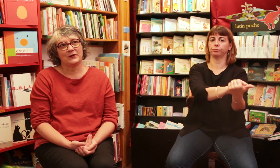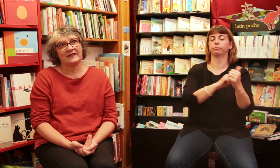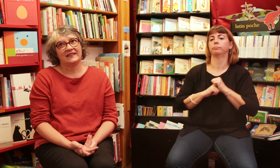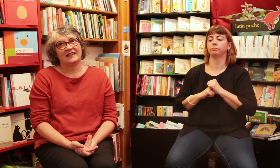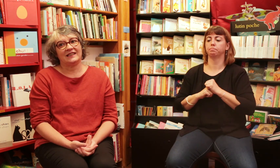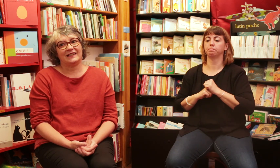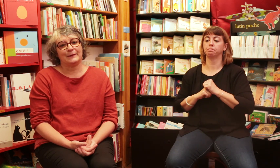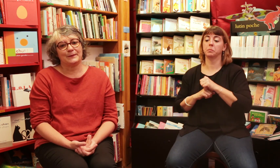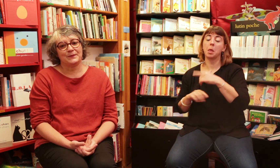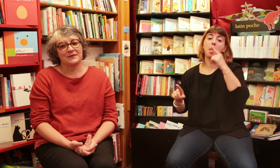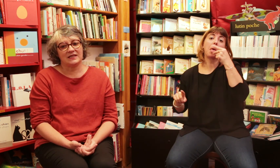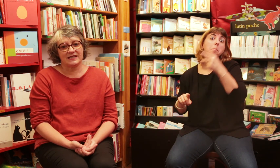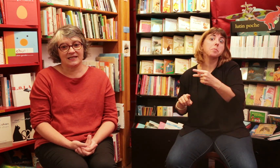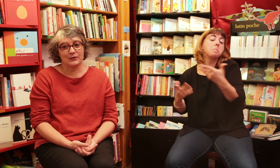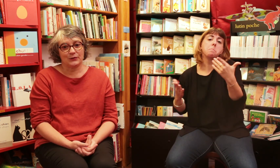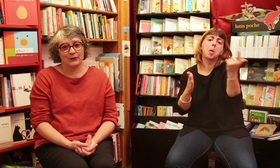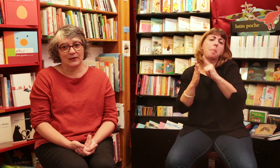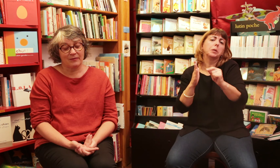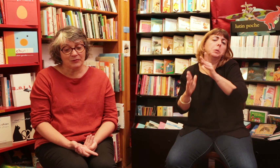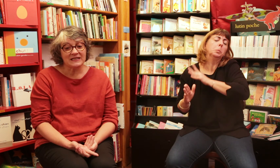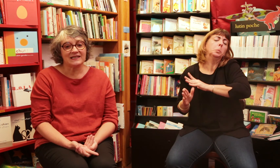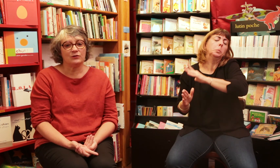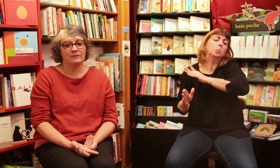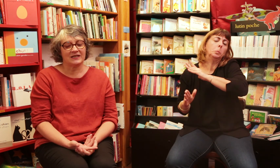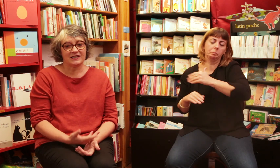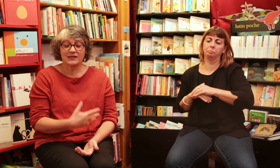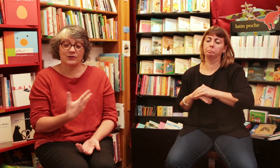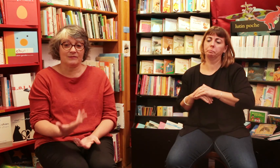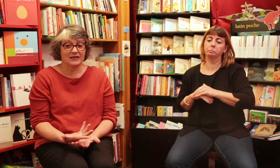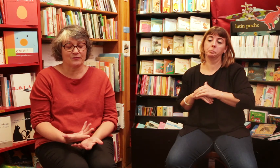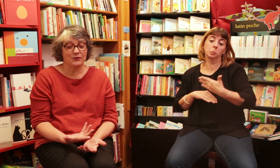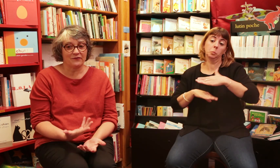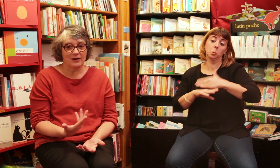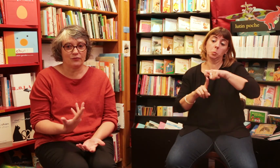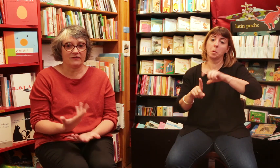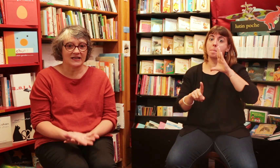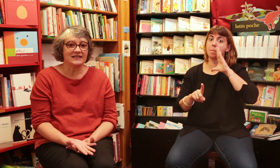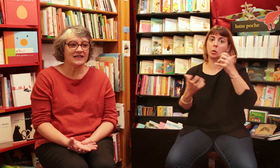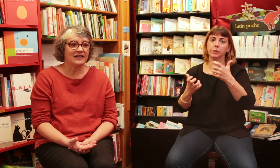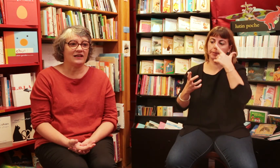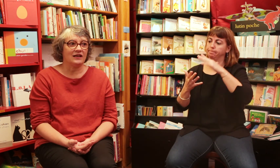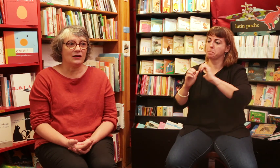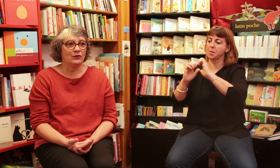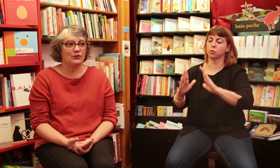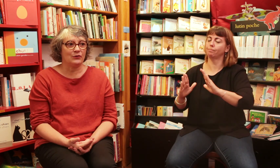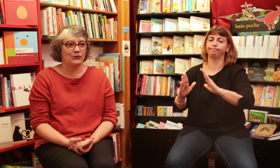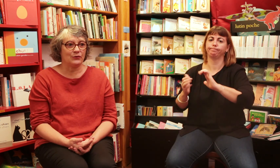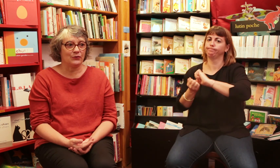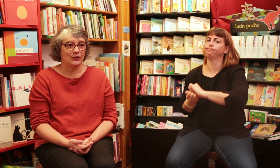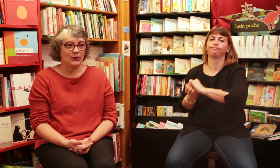moment. Et la maman décide de déménager. Ce déménagement va bouleverser